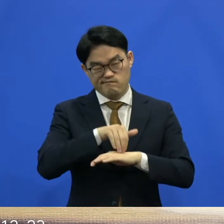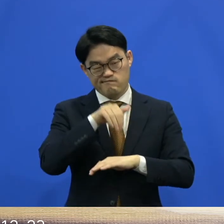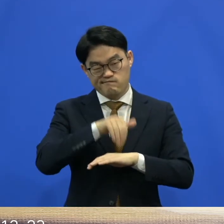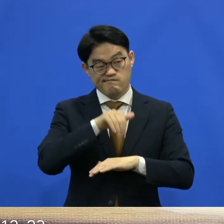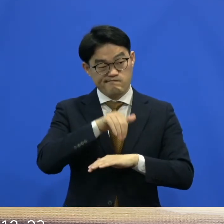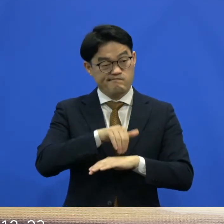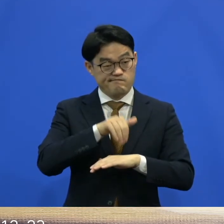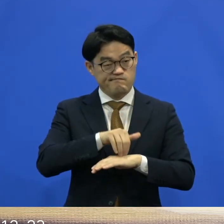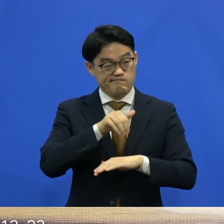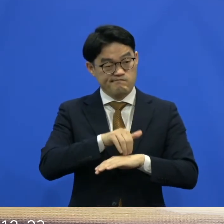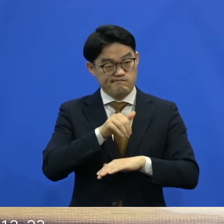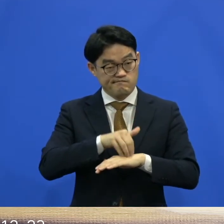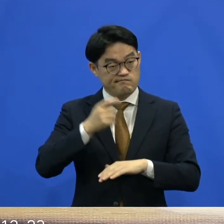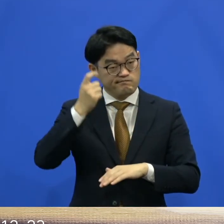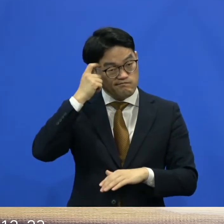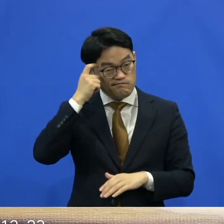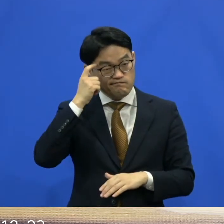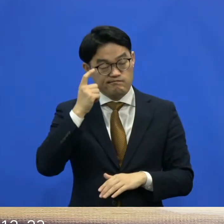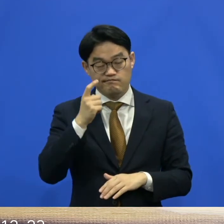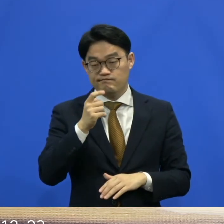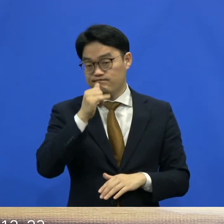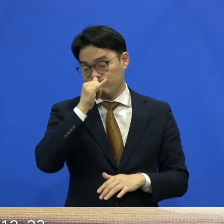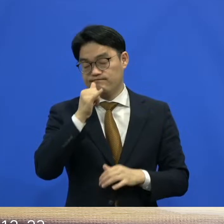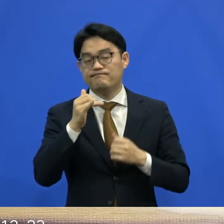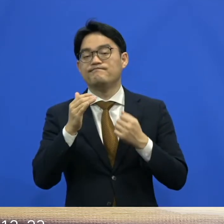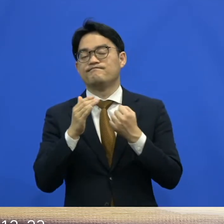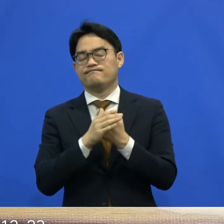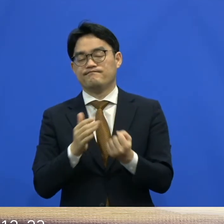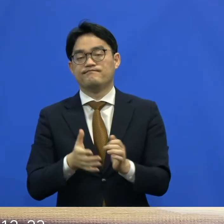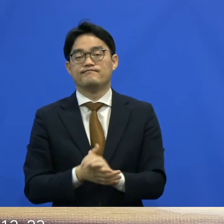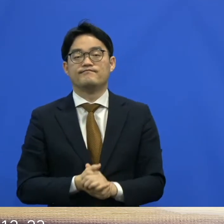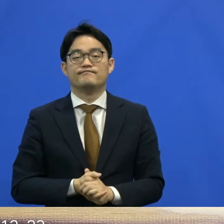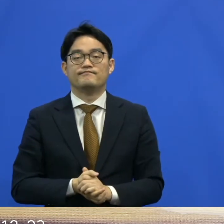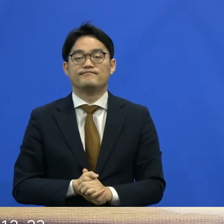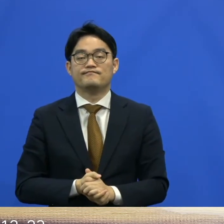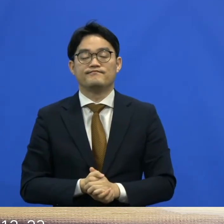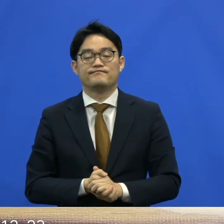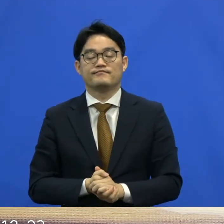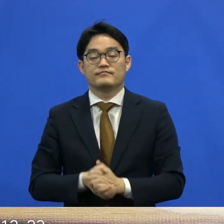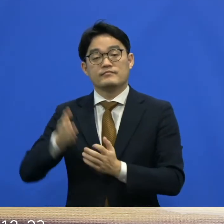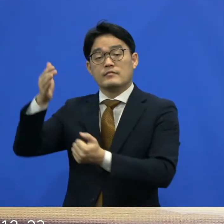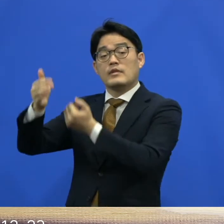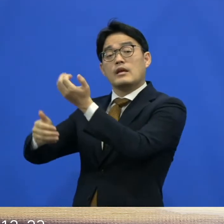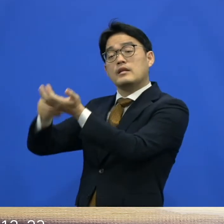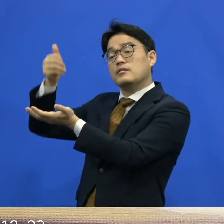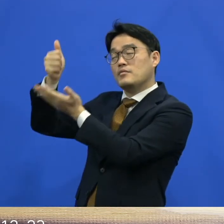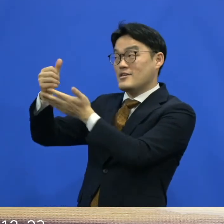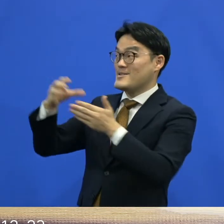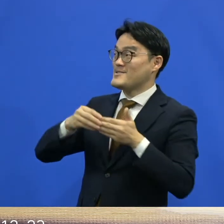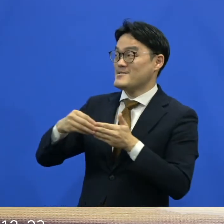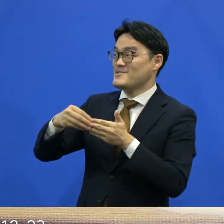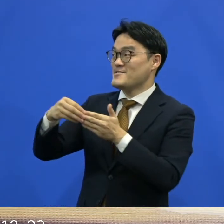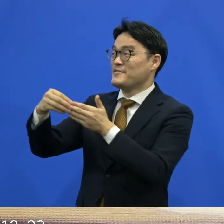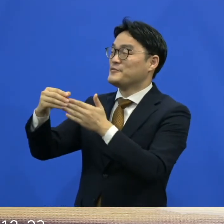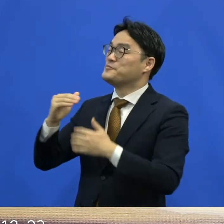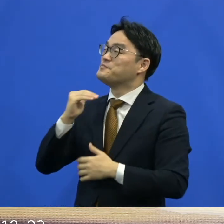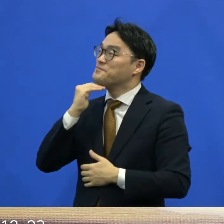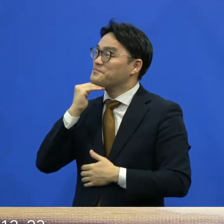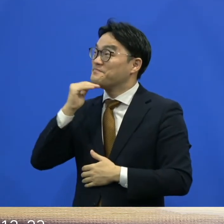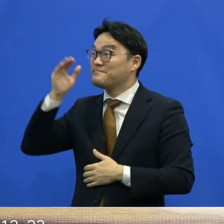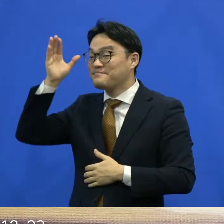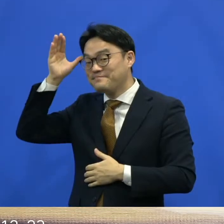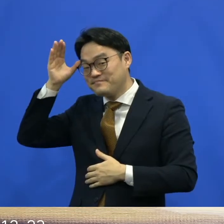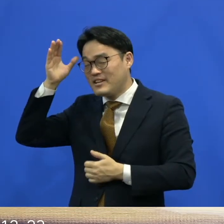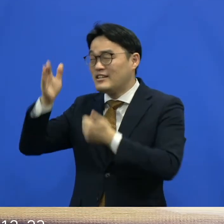하나님의 의도하심이 따로 있었기 때문에 그런 것이죠. 여러분, 우리는 하나님의 인도를 기대합니다. 하나님,